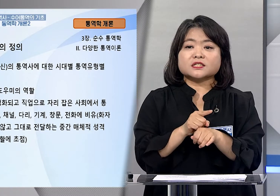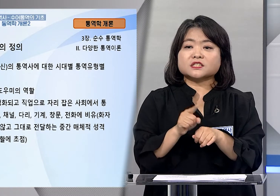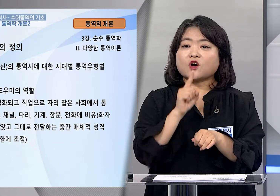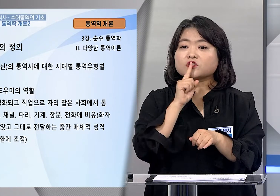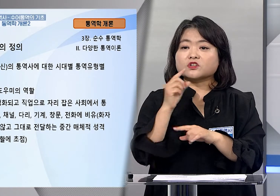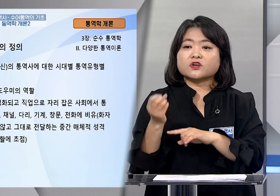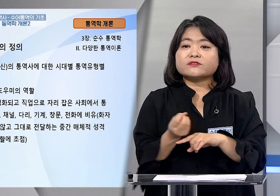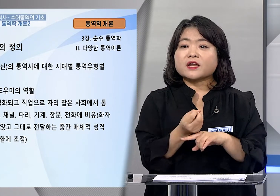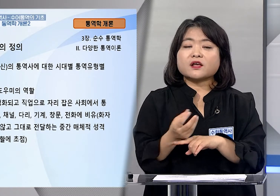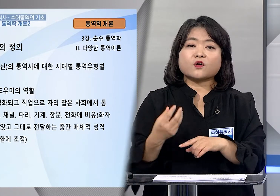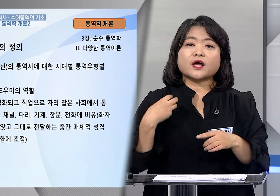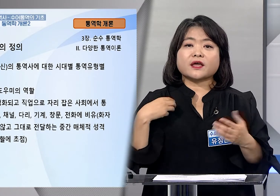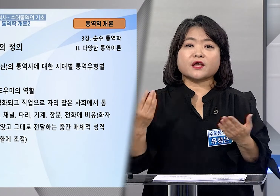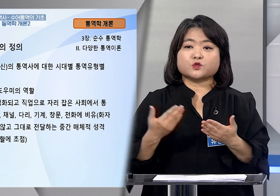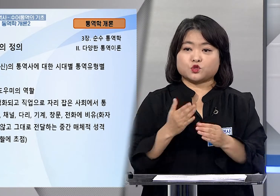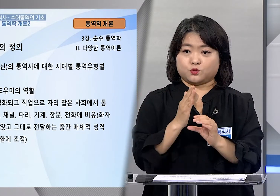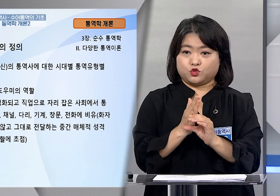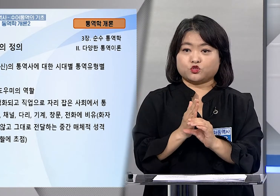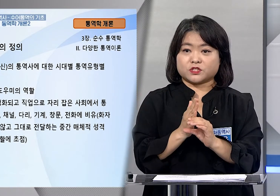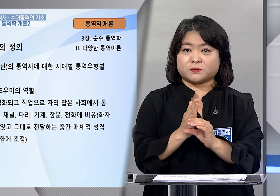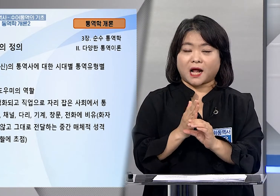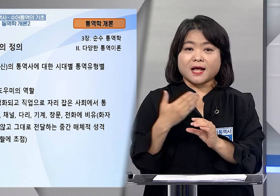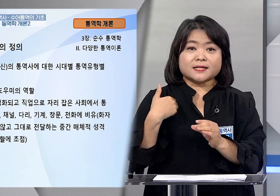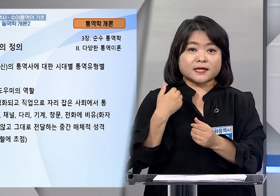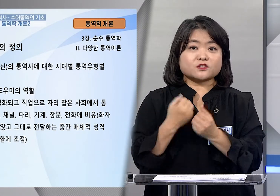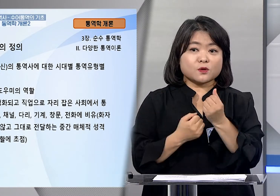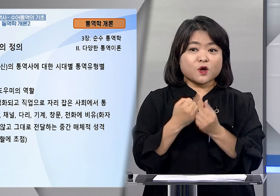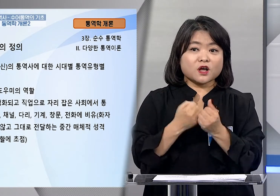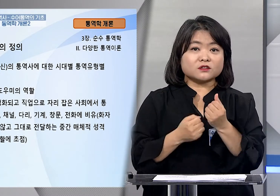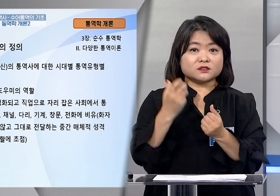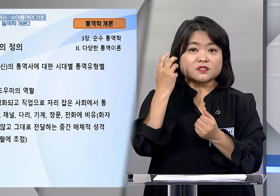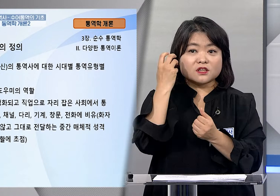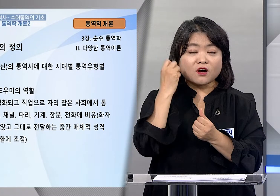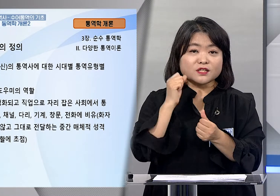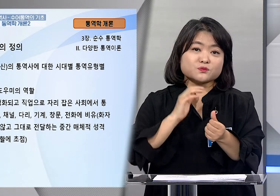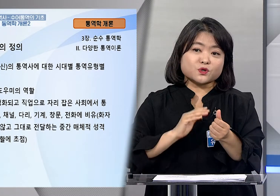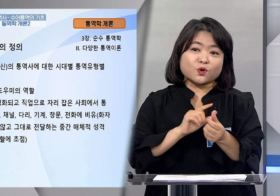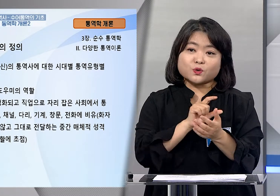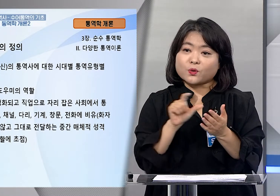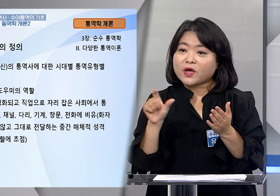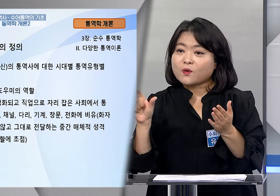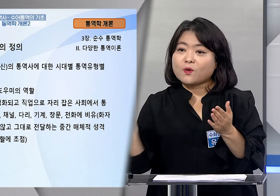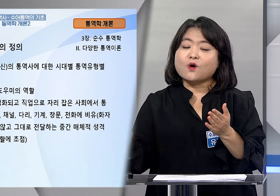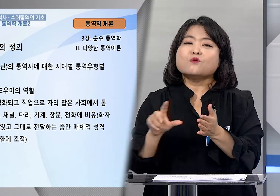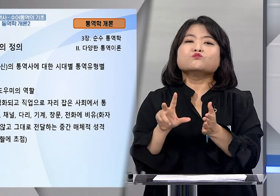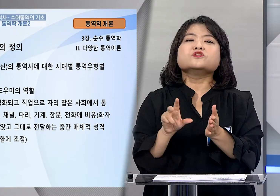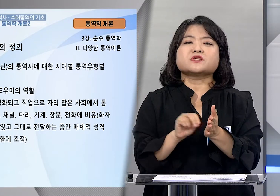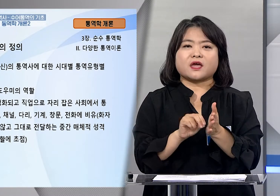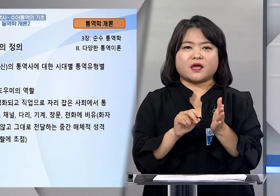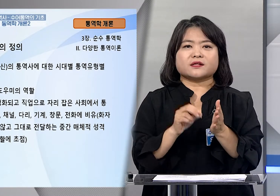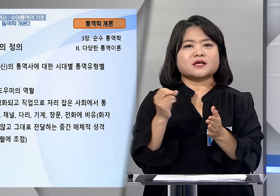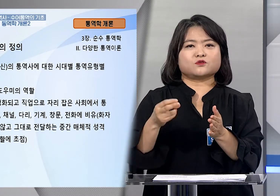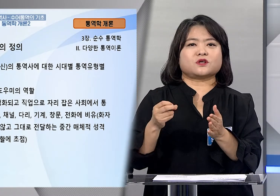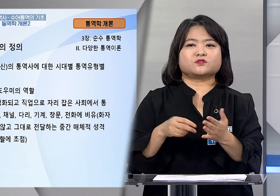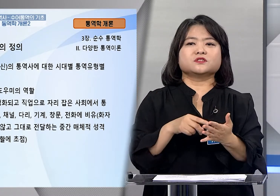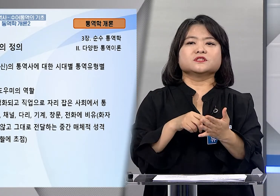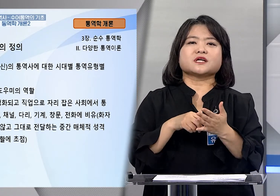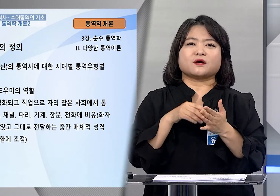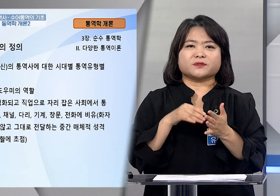즉 언어 전달의 역할에 초점을 두고 있습니다. 제가 설명한 것들을 기억하십시오. 요게요. 문제에 자주자주 등장합니다.